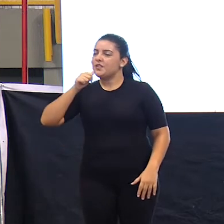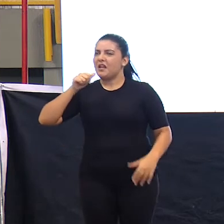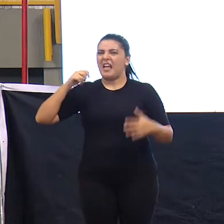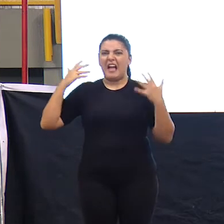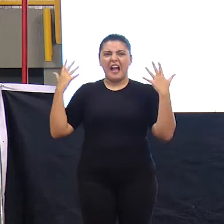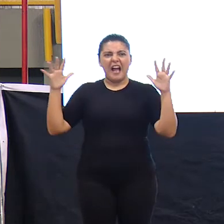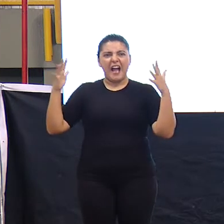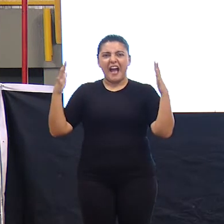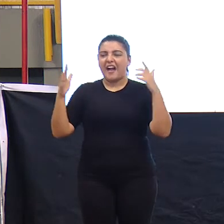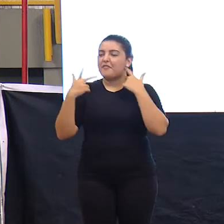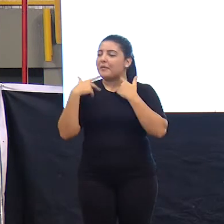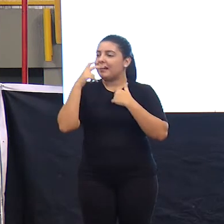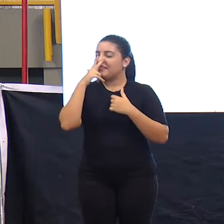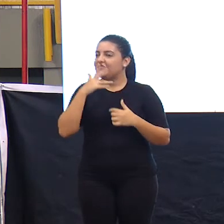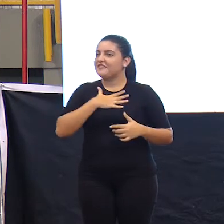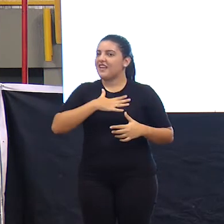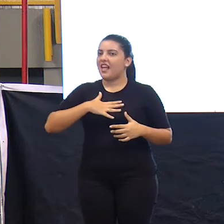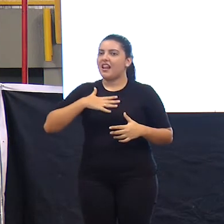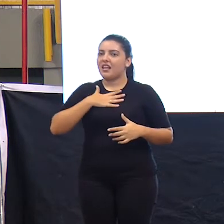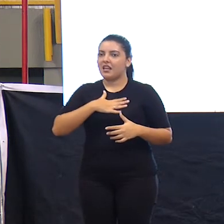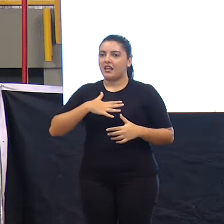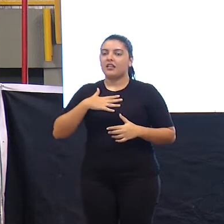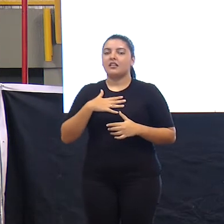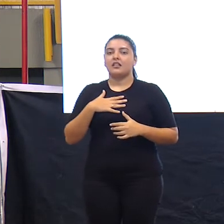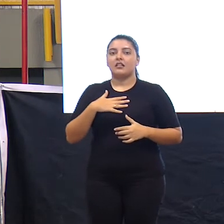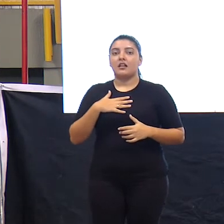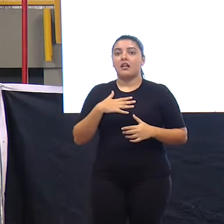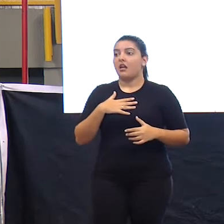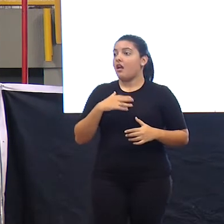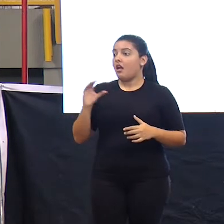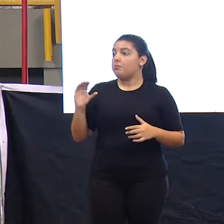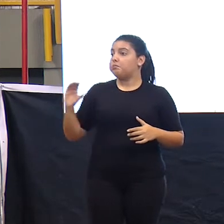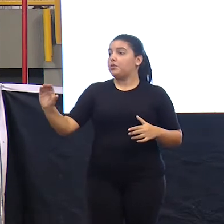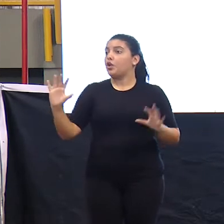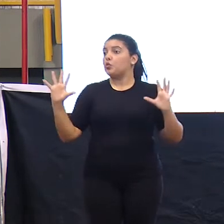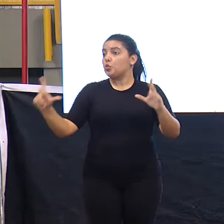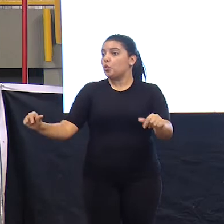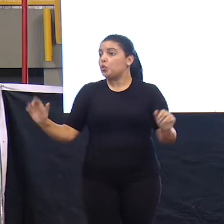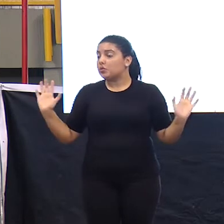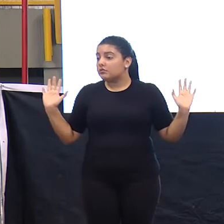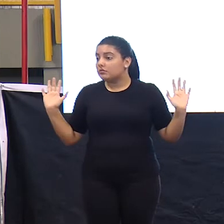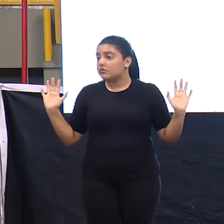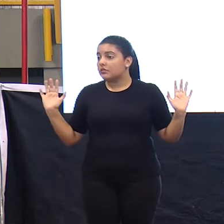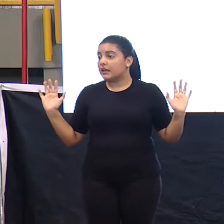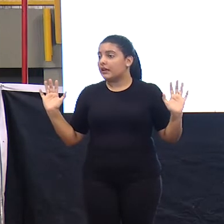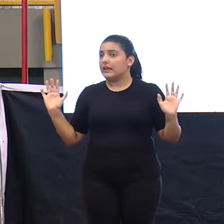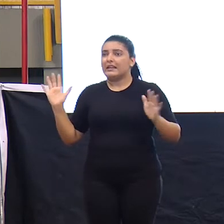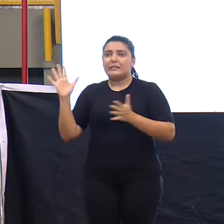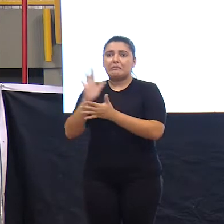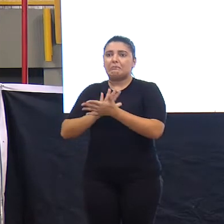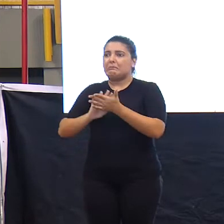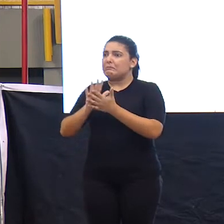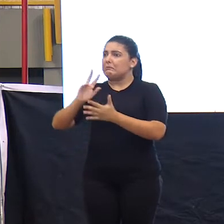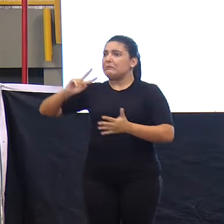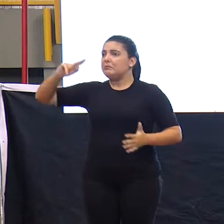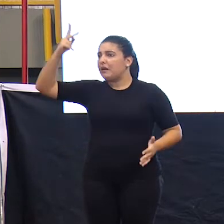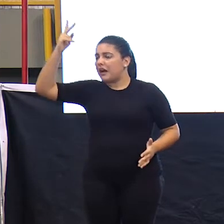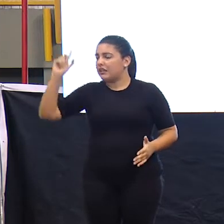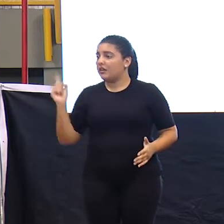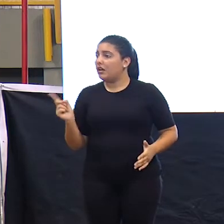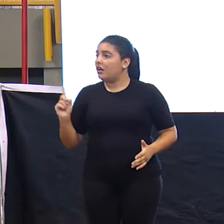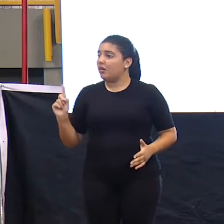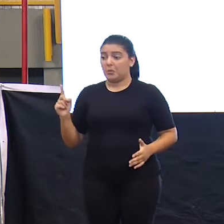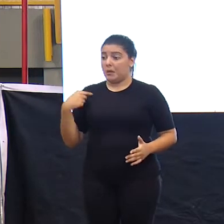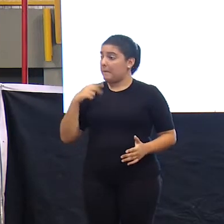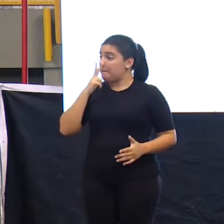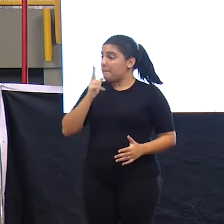peraí, 100% da minha mesada? É a minha mesada, não vai ganhar nada a mais. Vou te dar 100% da tua mesada. O